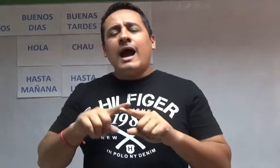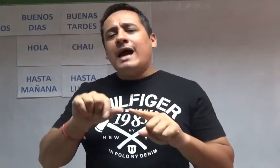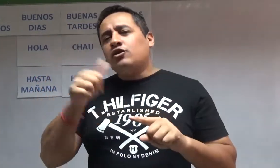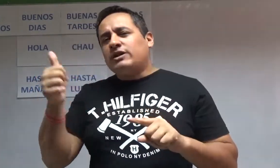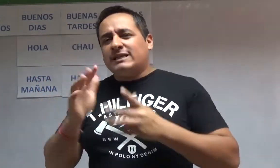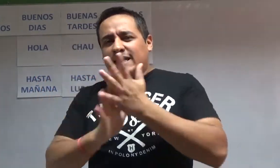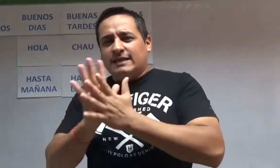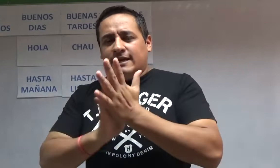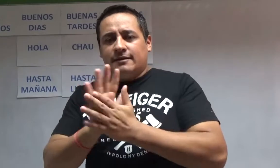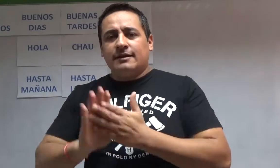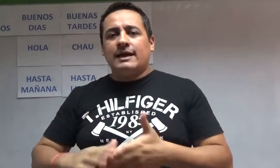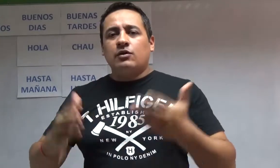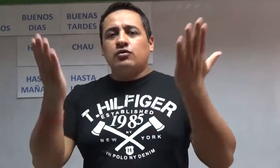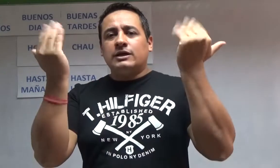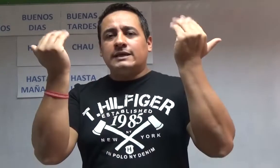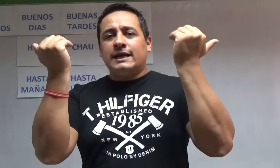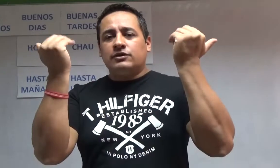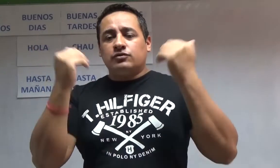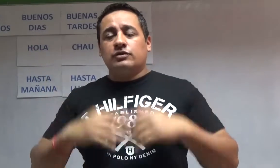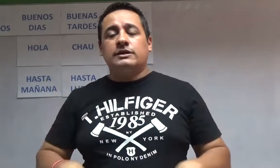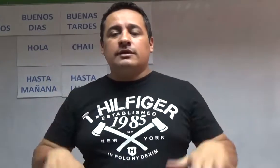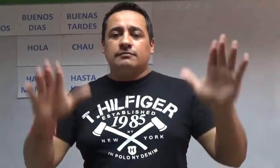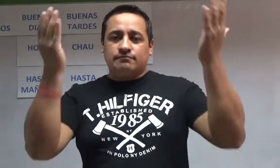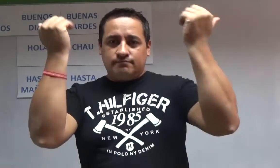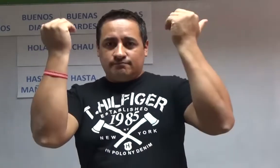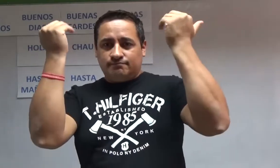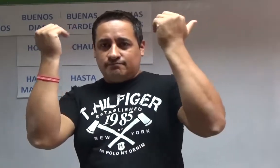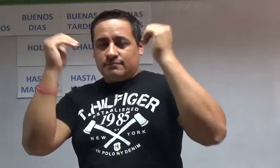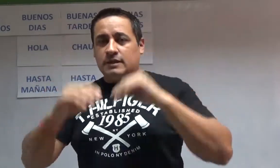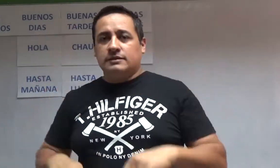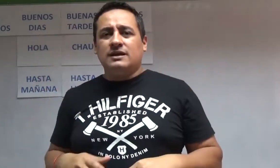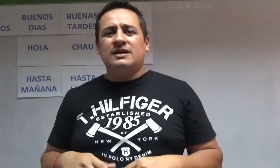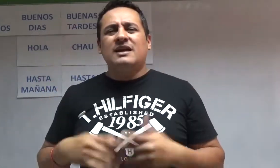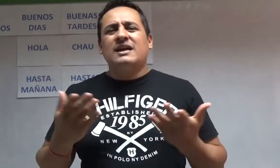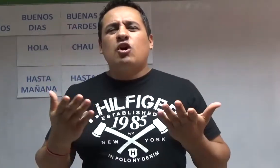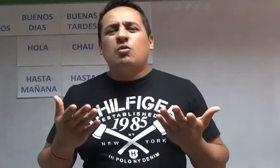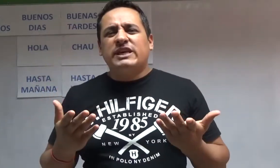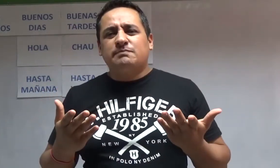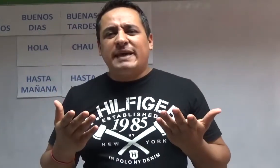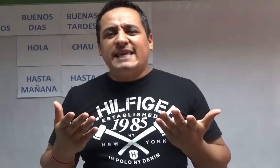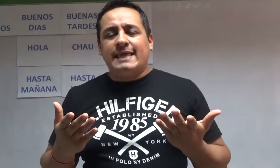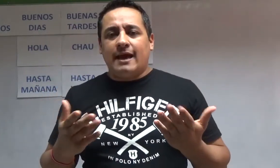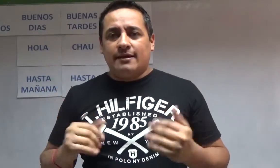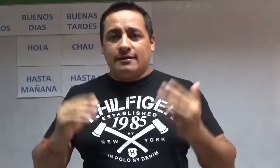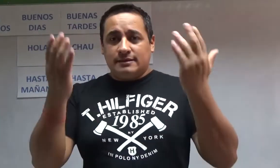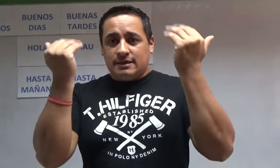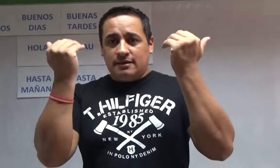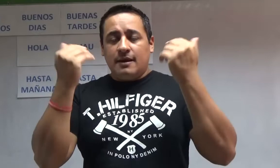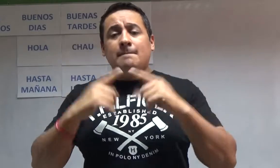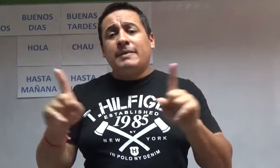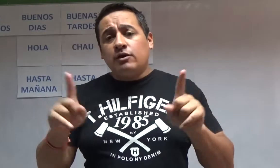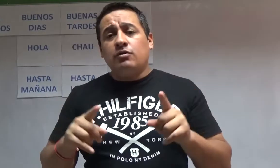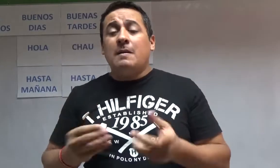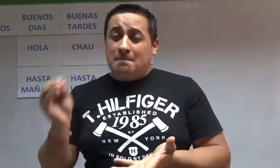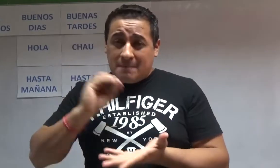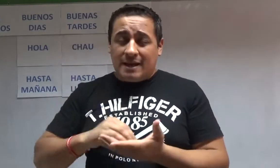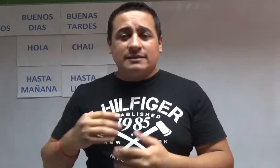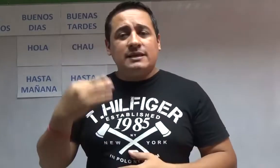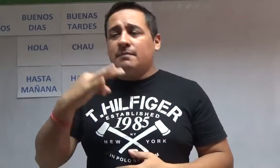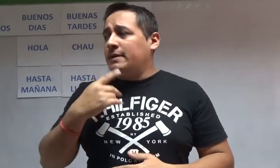Hay otra seña que algunos hacen esto. Dicen, ¿sí? Como despedida. ¿Sí? Pero más siempre